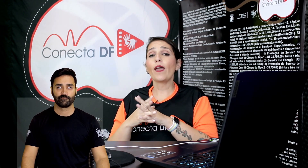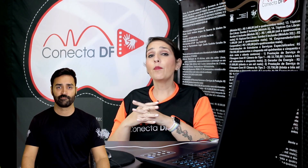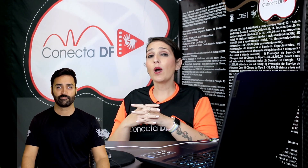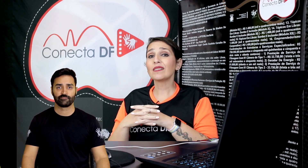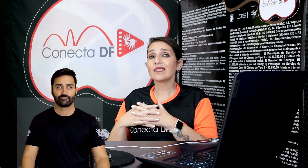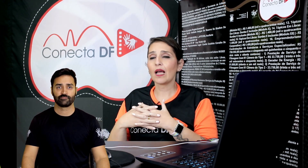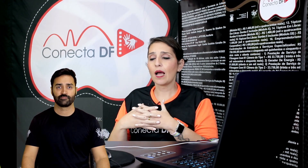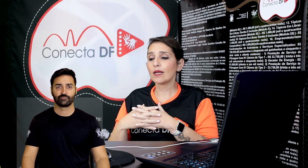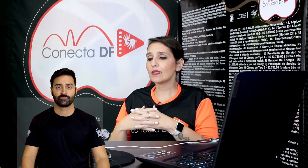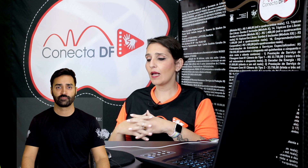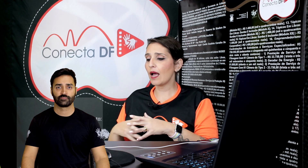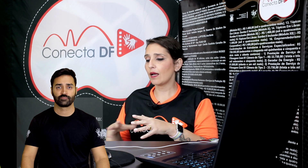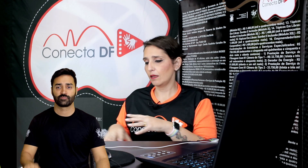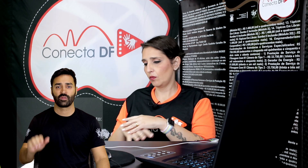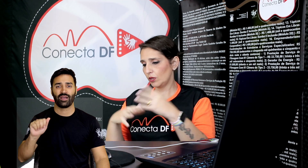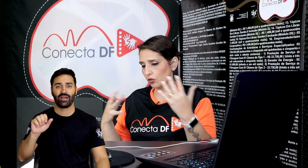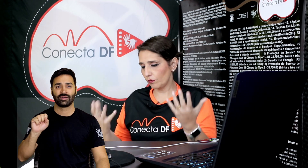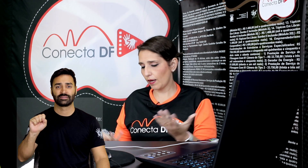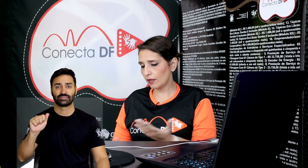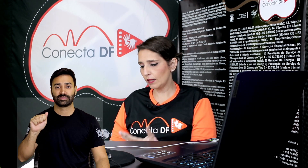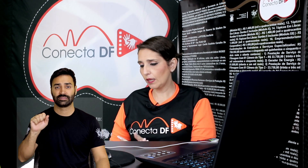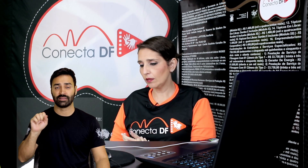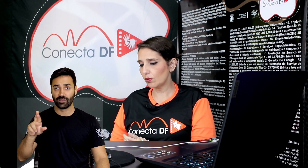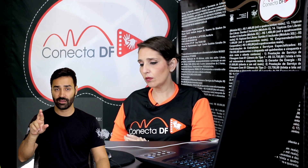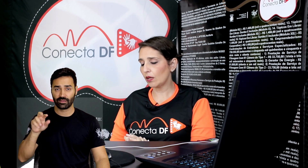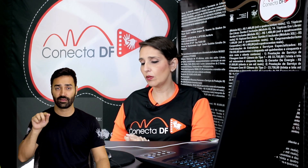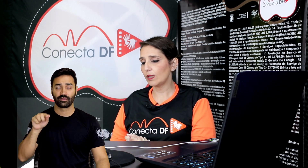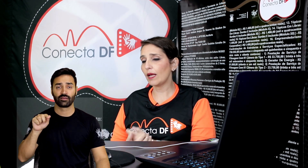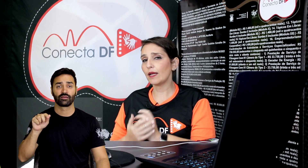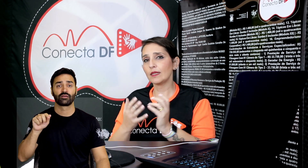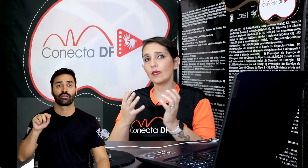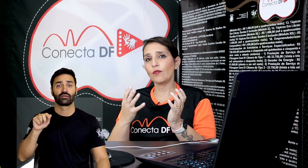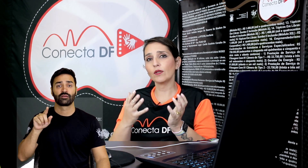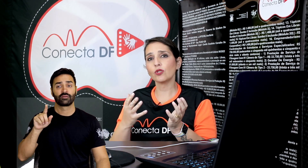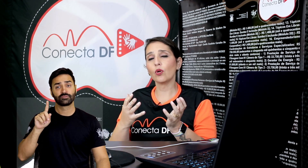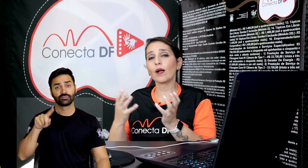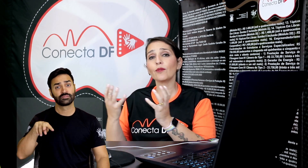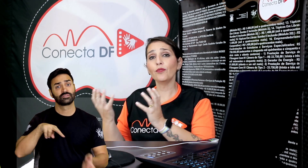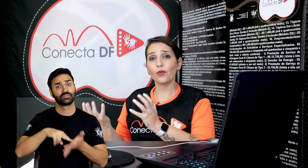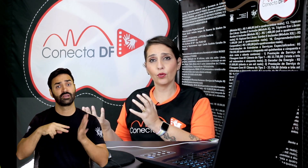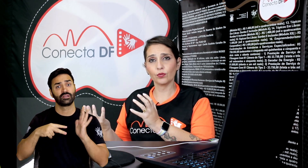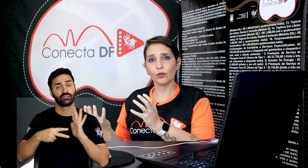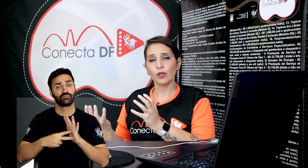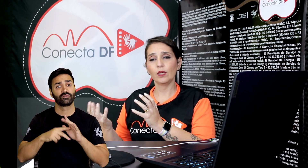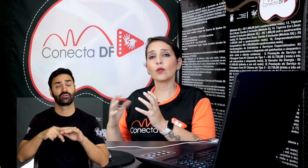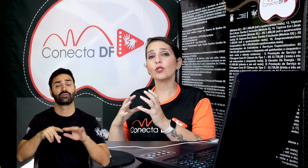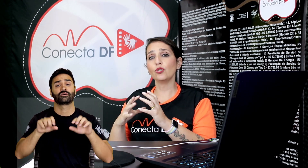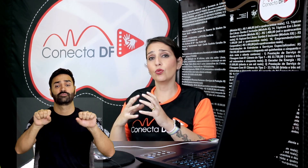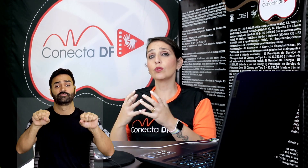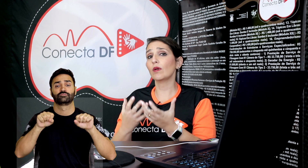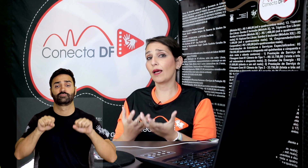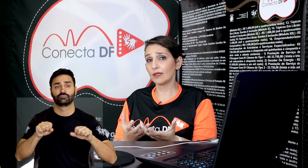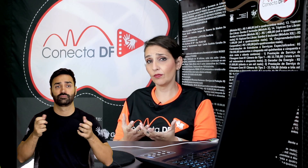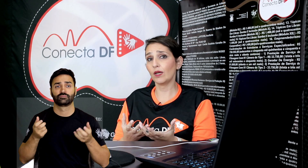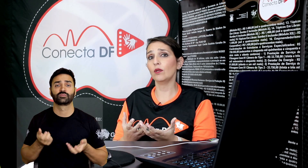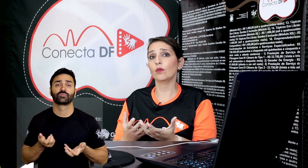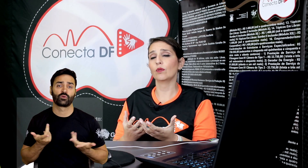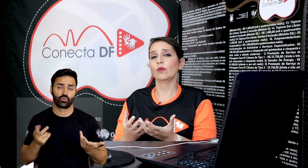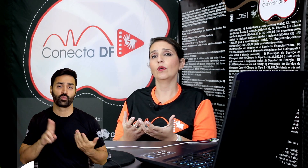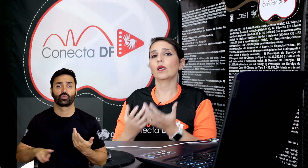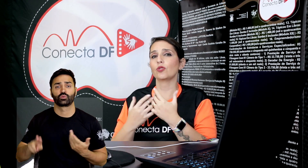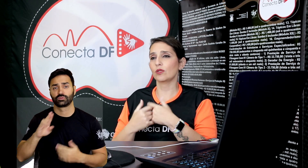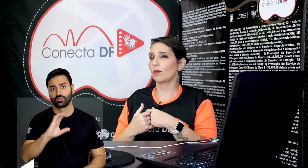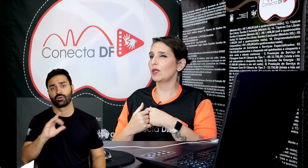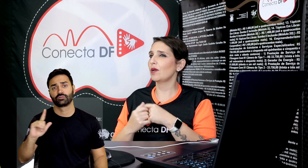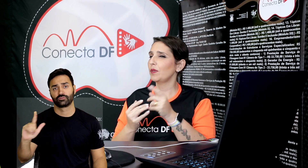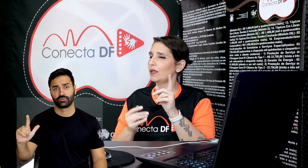O verbo assar, assar, quando a gente fala, né, na culinária, significa a gente colocar no forno. Então, a gente usa um classificador,